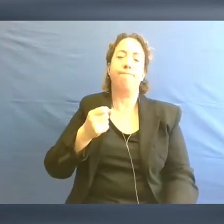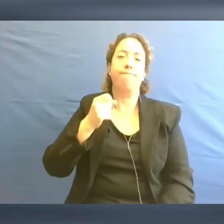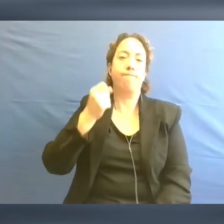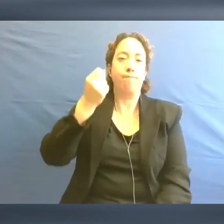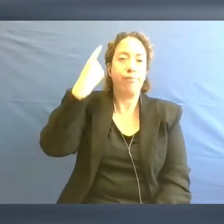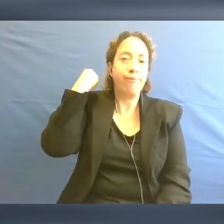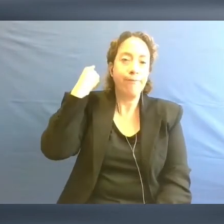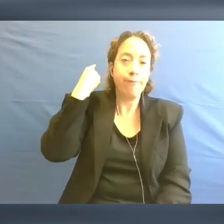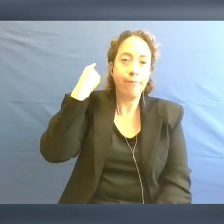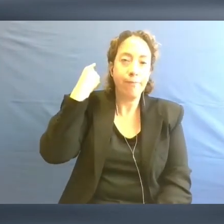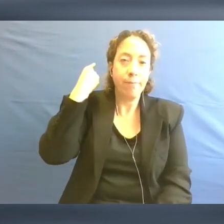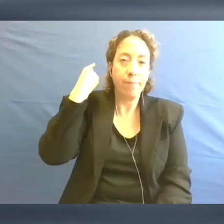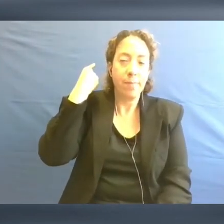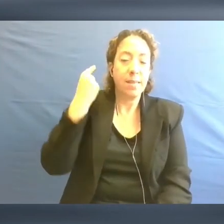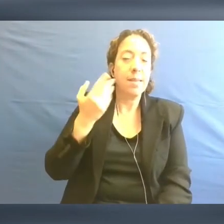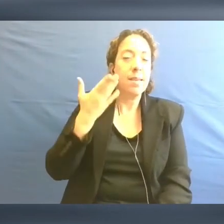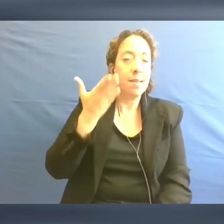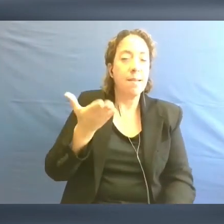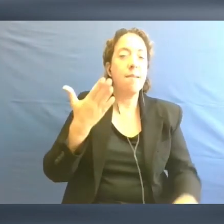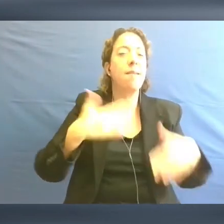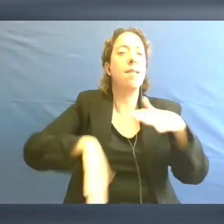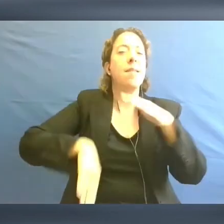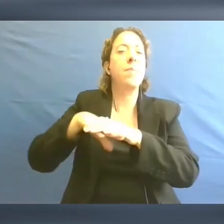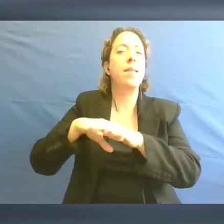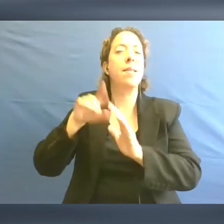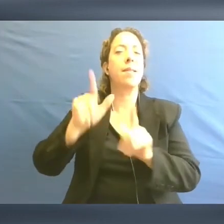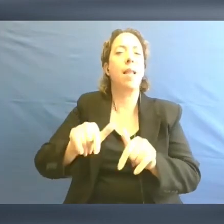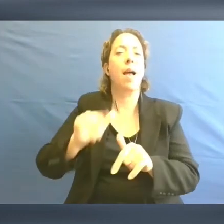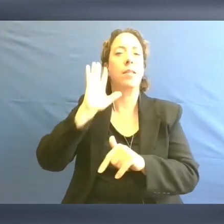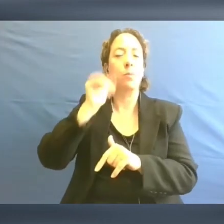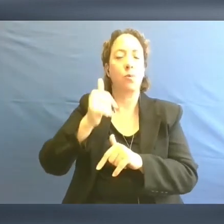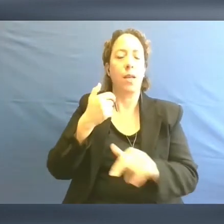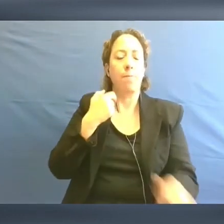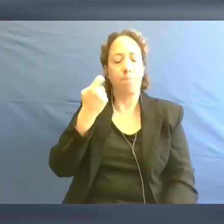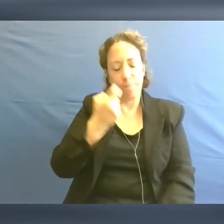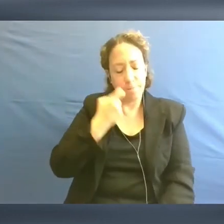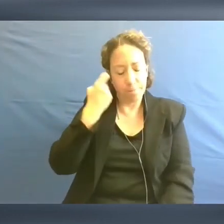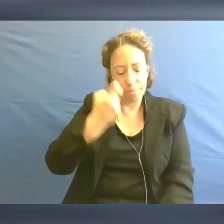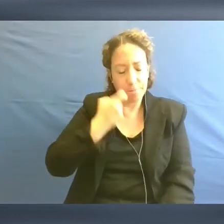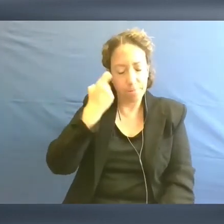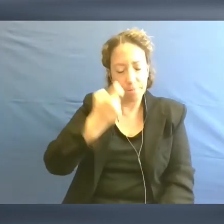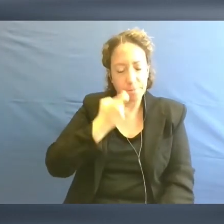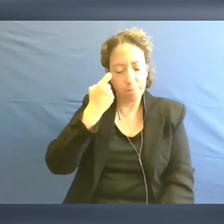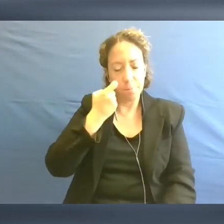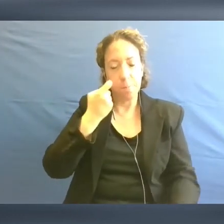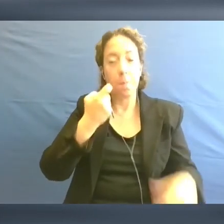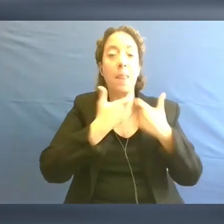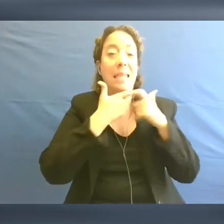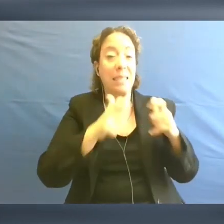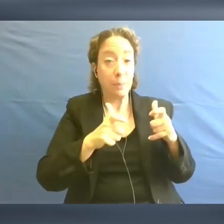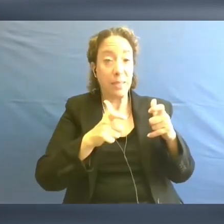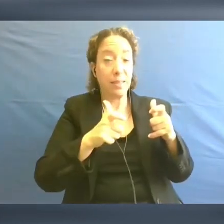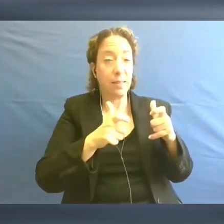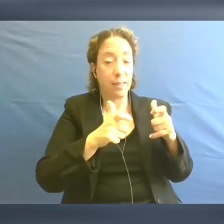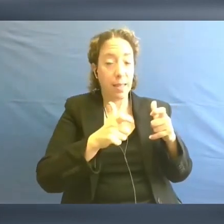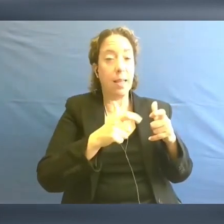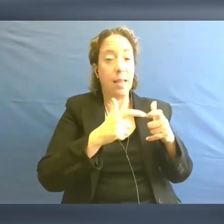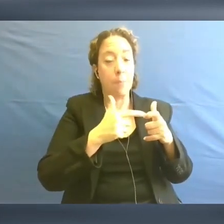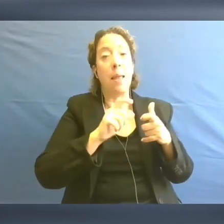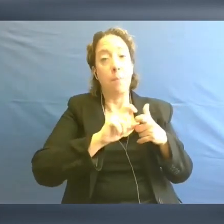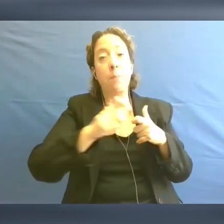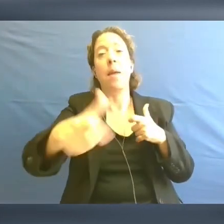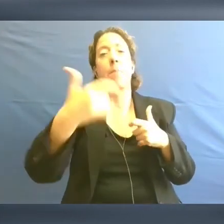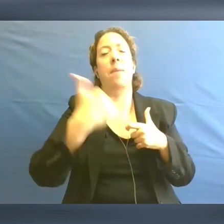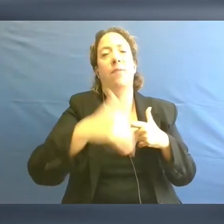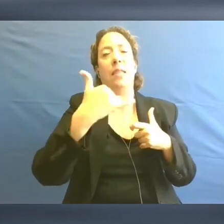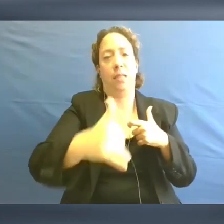Donc ces limites nous ont fait pousser notre réflexion pour dire que l'accessibilité n'est qu'une partie du chemin et nous ne sommes pas les seuls chercheurs au niveau mondial